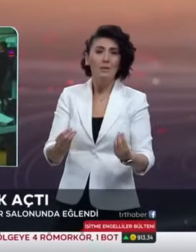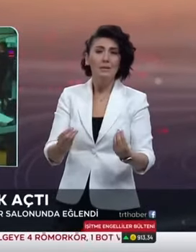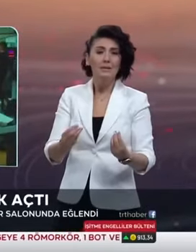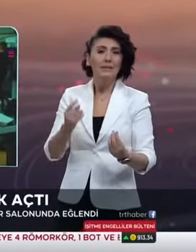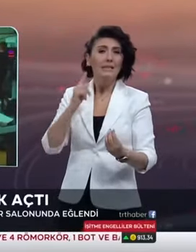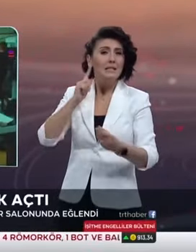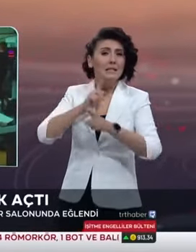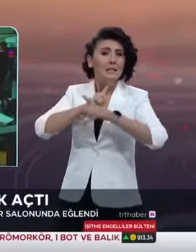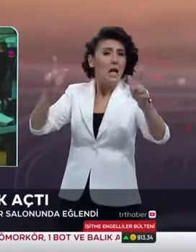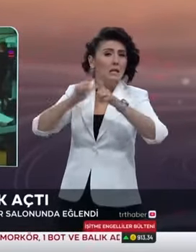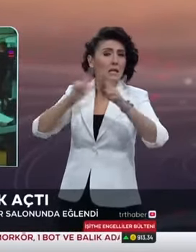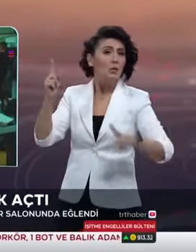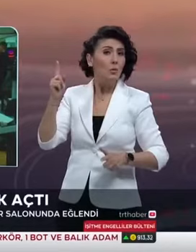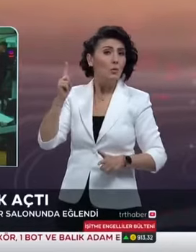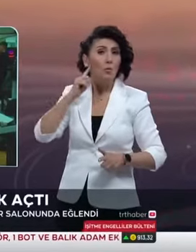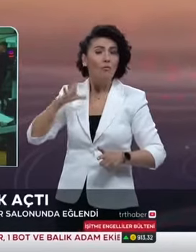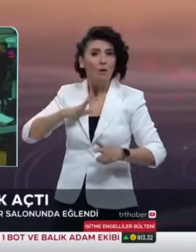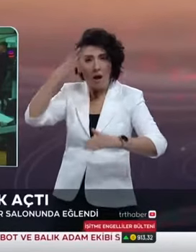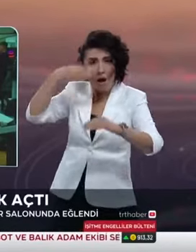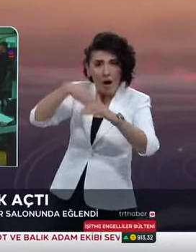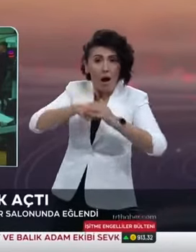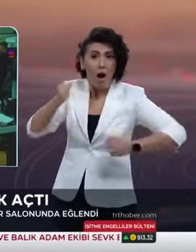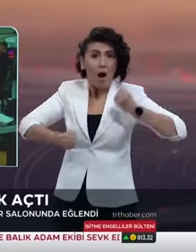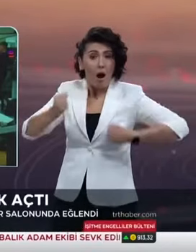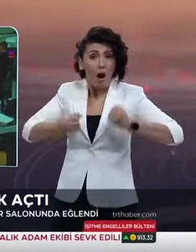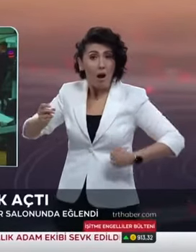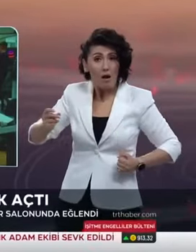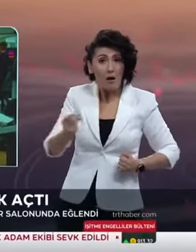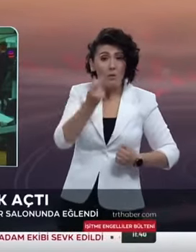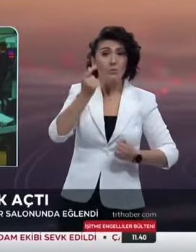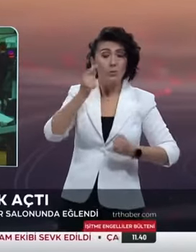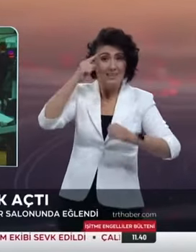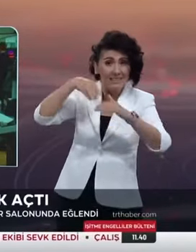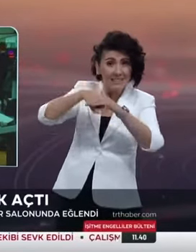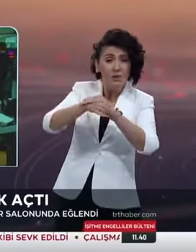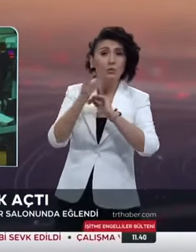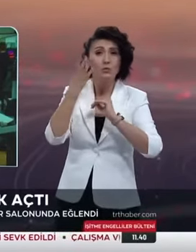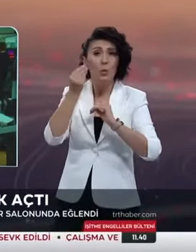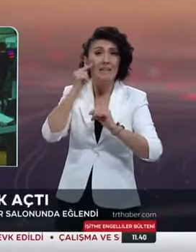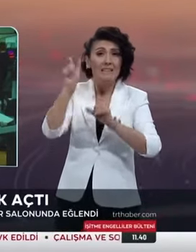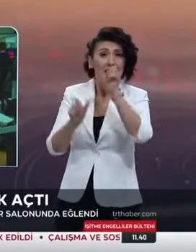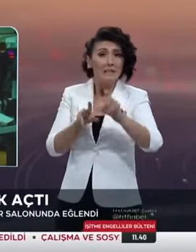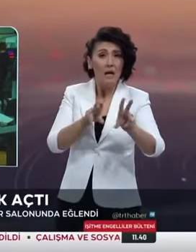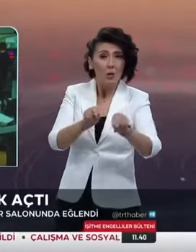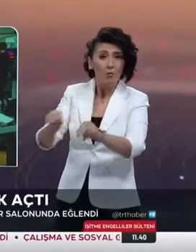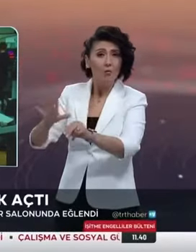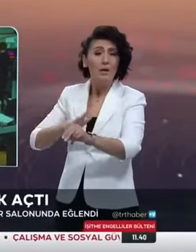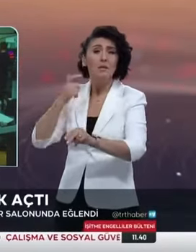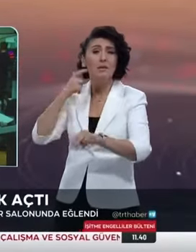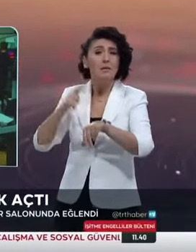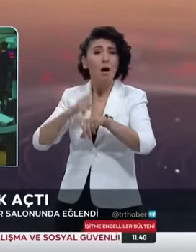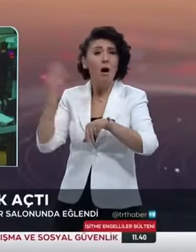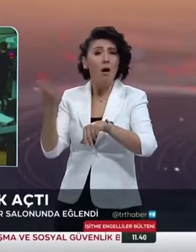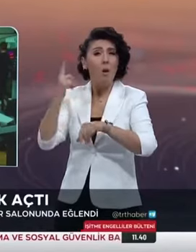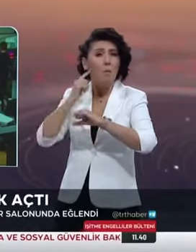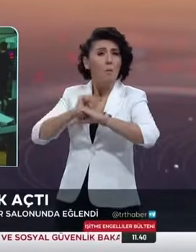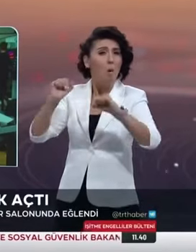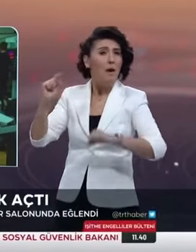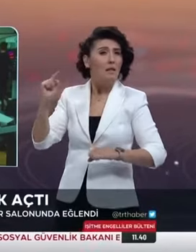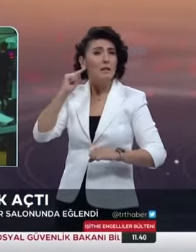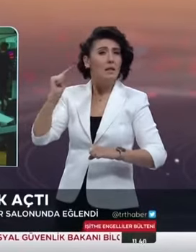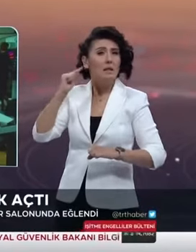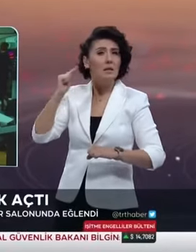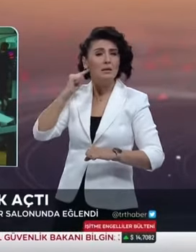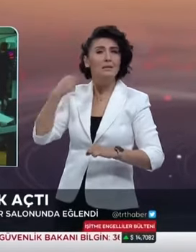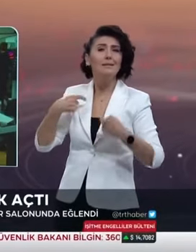Çalan siren seslerini duyunca sığınaklara kaçıyorduk. Sığınakta çok insan kalıyordu. Saatlerce bombaları dinliyorduk. Biz artık savaşın